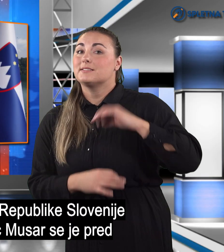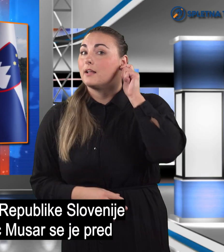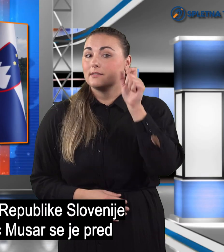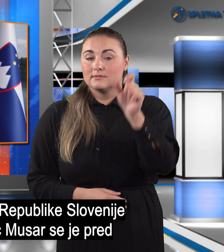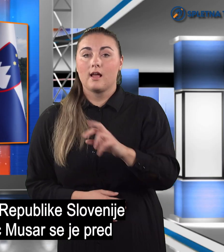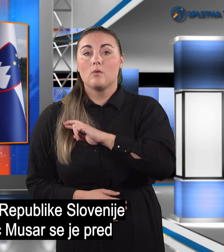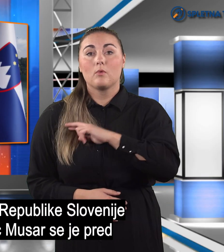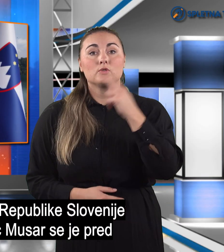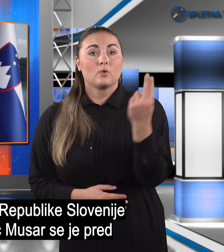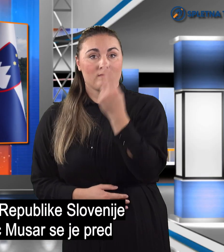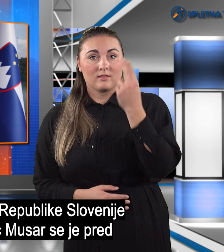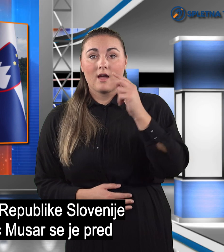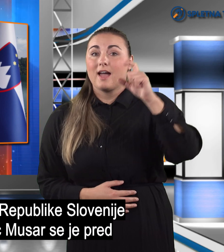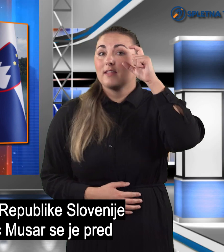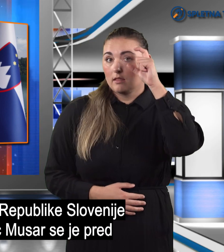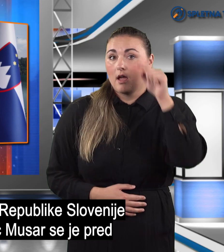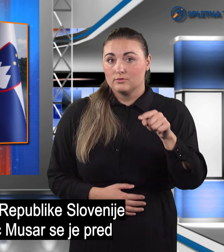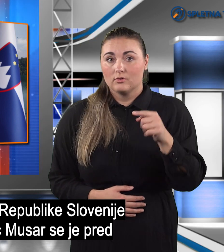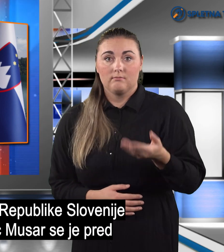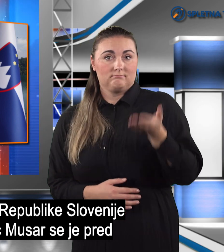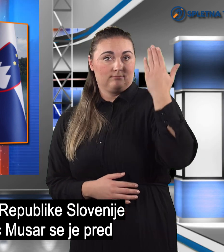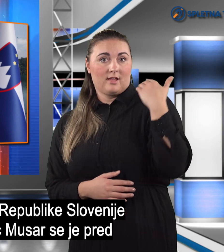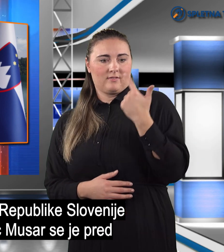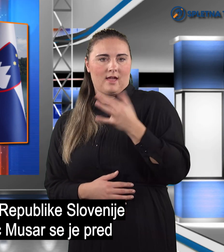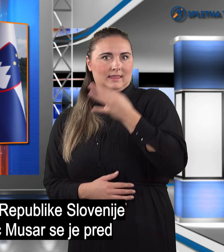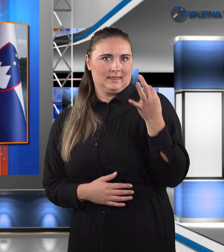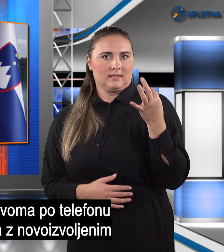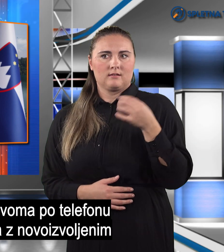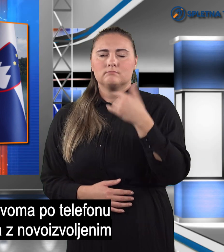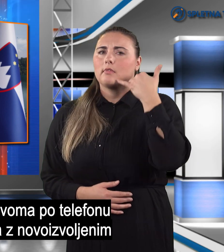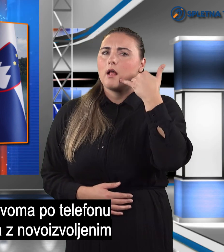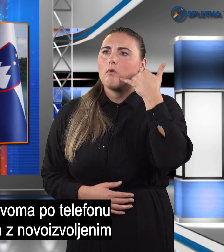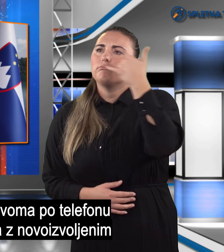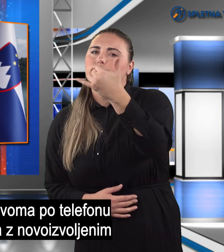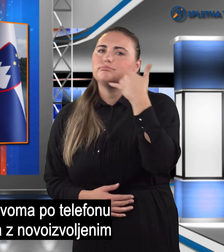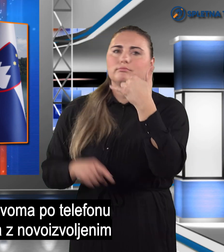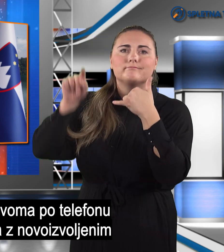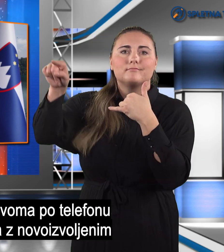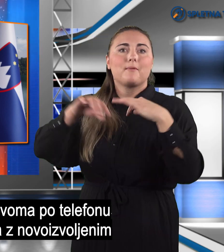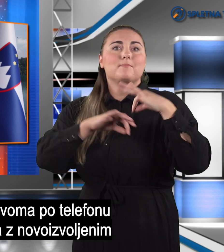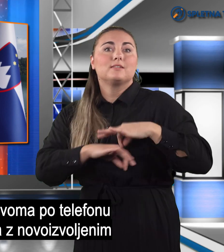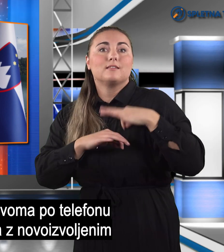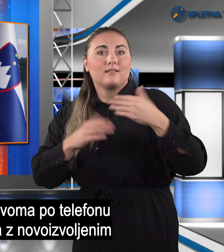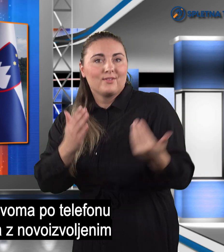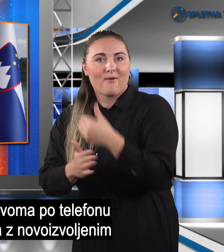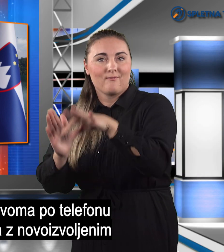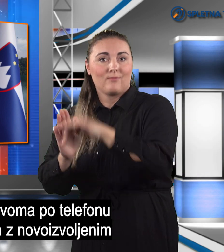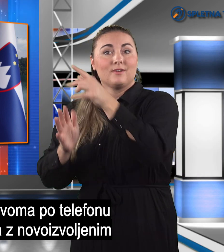Predsednica Republike Slovenije Nataša Pirc Musar se je pred 2 dnevoma po telefonu pogovarjala z novo izvoljenim